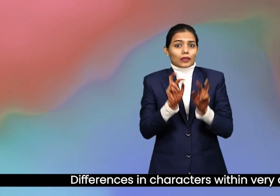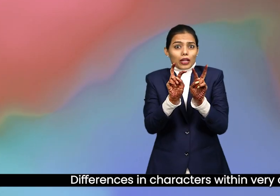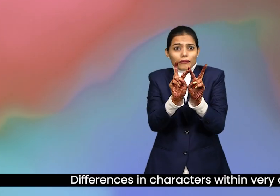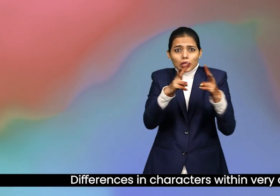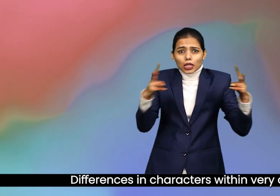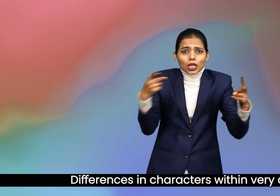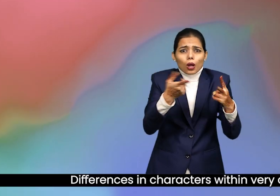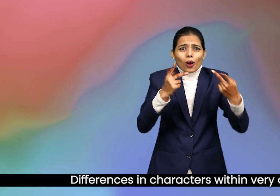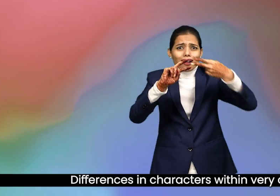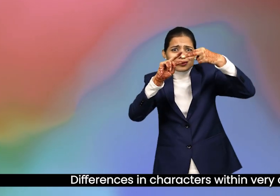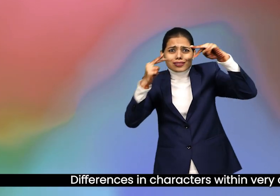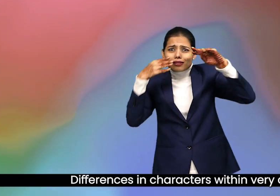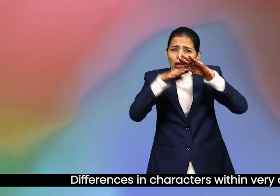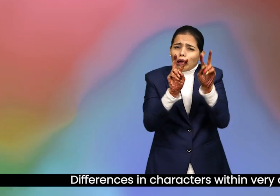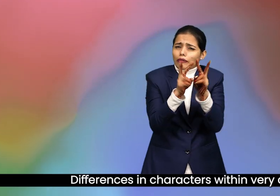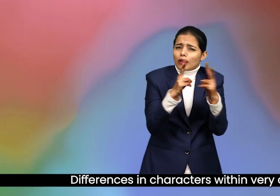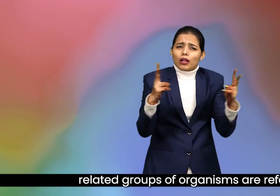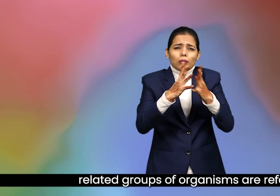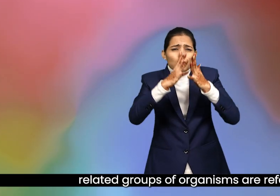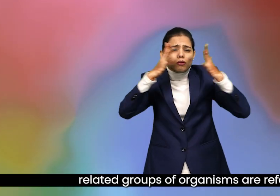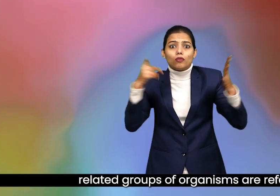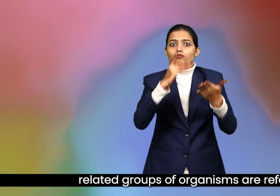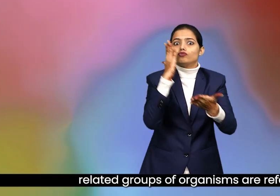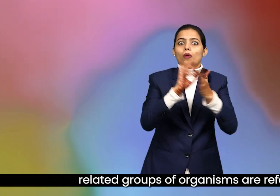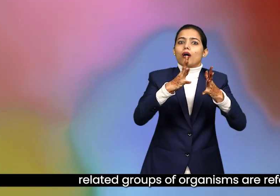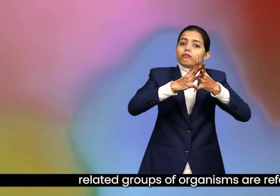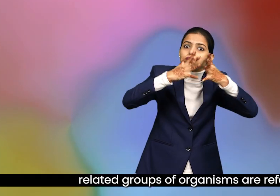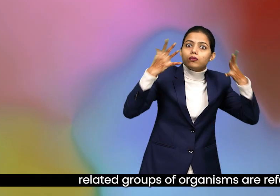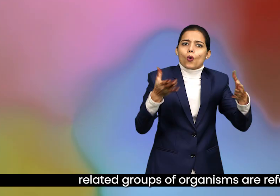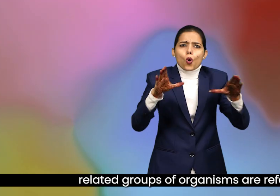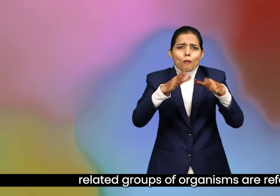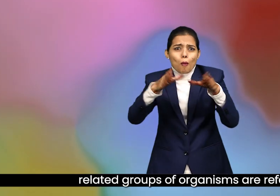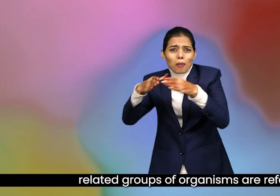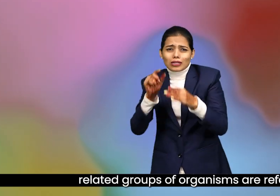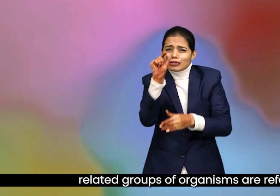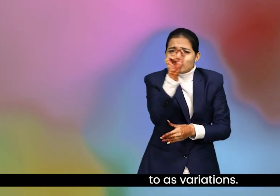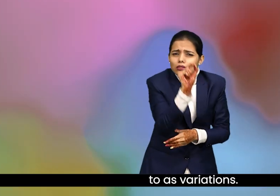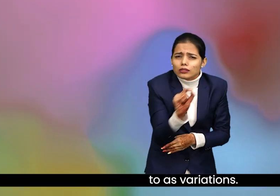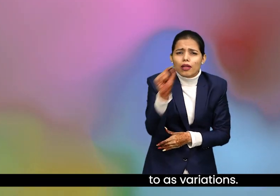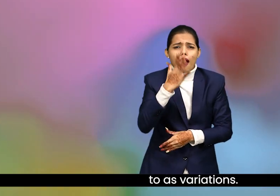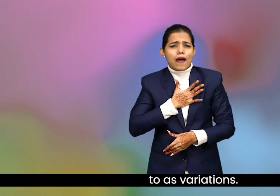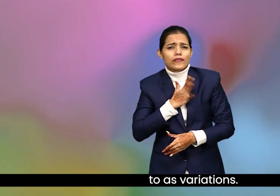உயிரினங்களின் மிக நெருங்கிய தொடர்புடைய குழுக்களில் உள்ள எழுத்துக்களில் உள்ள வேறுபாடுகள் மாறுபாடுகள்